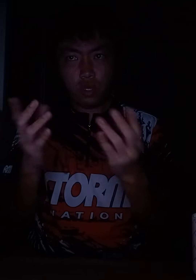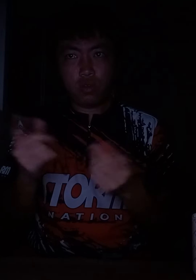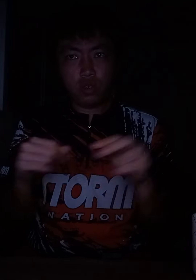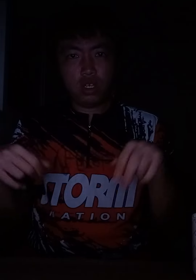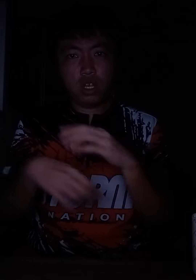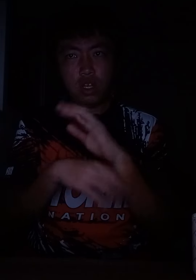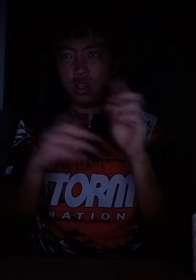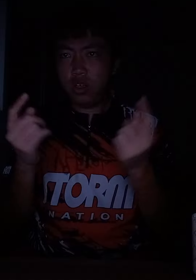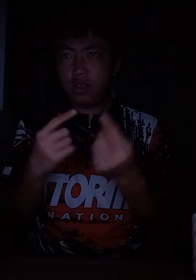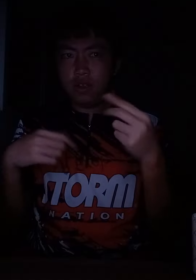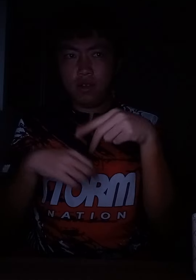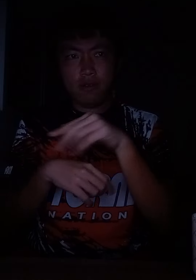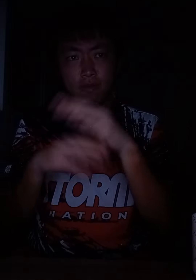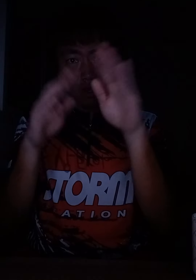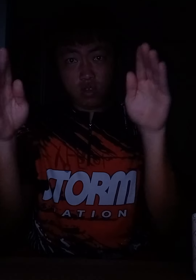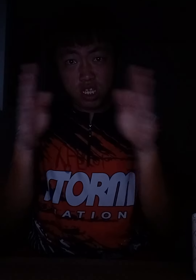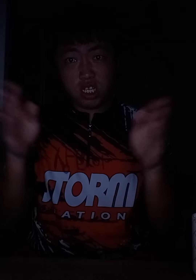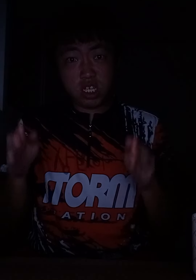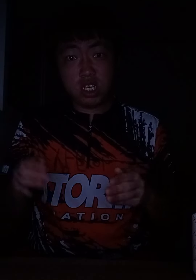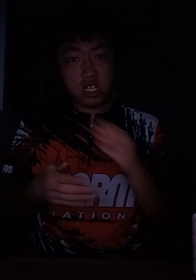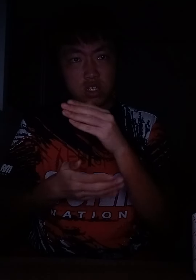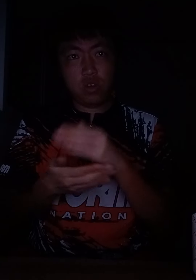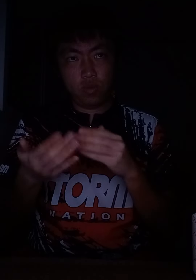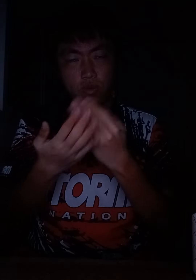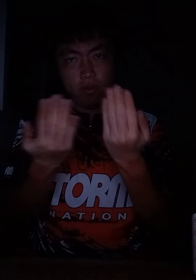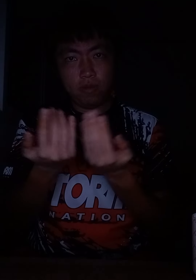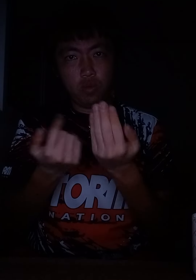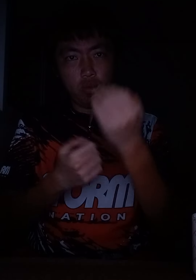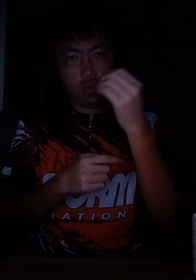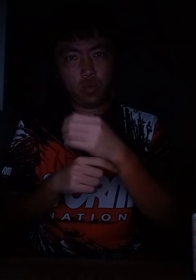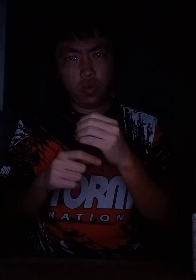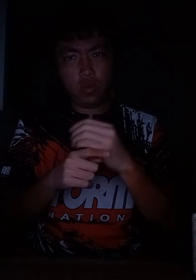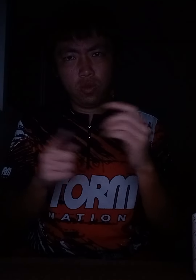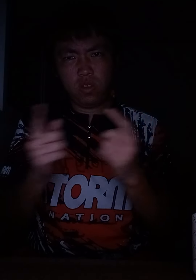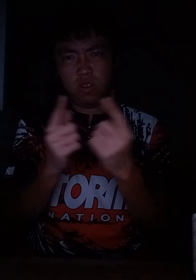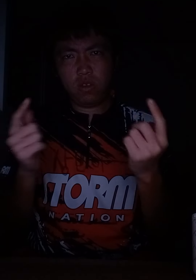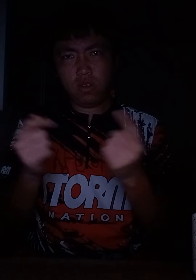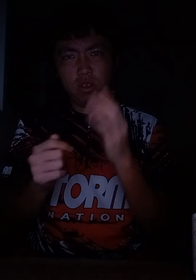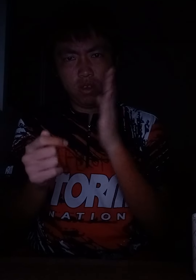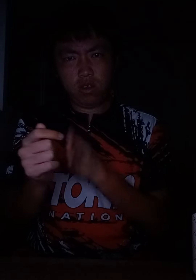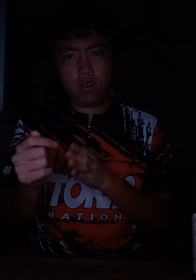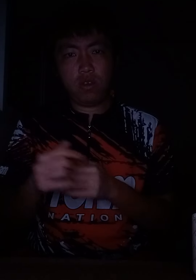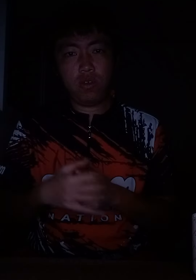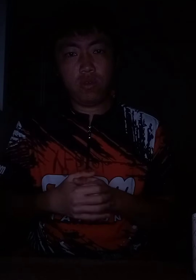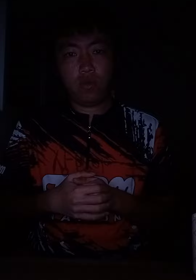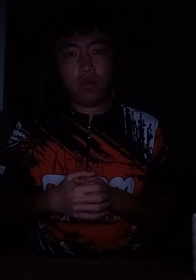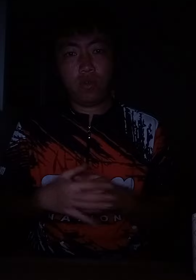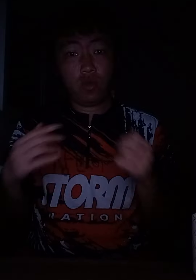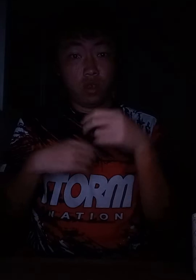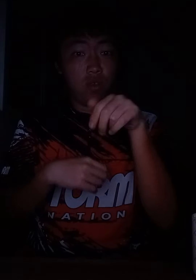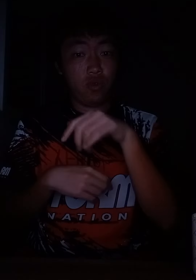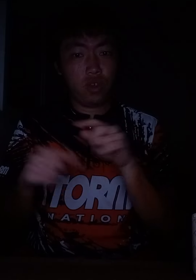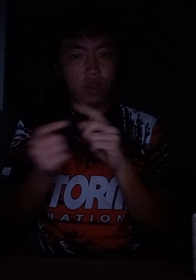해수욕장에서는 파라솔이나 텐트, 그늘막 같은 백사장 설치물 개수도 제한이 되는데 현장에서 신청한 피서객에